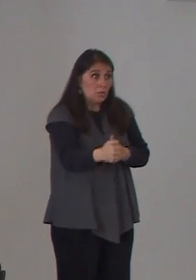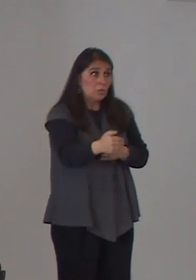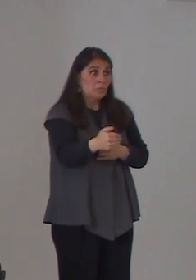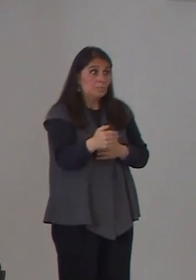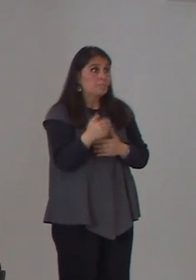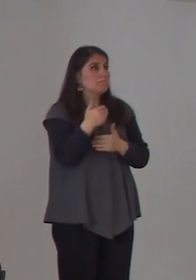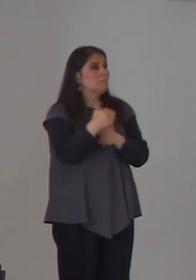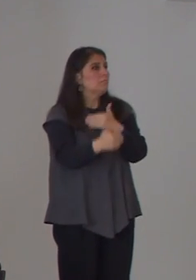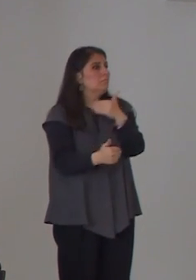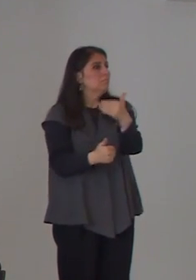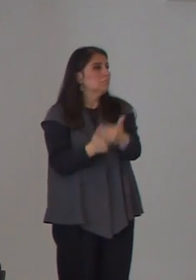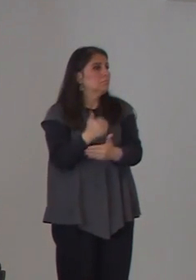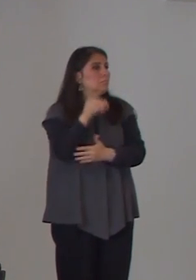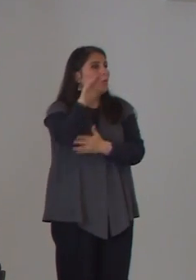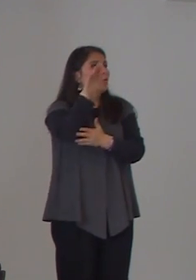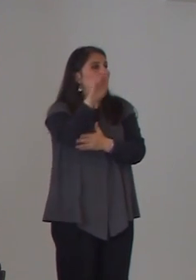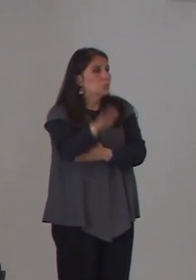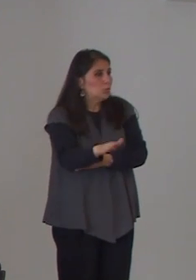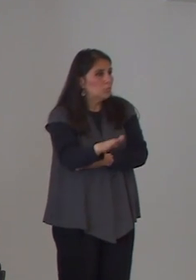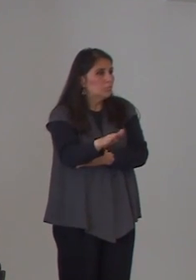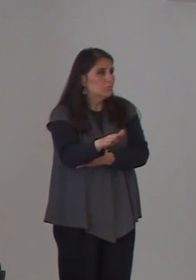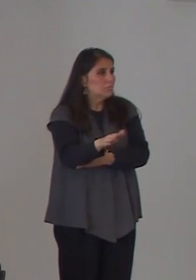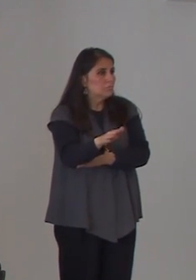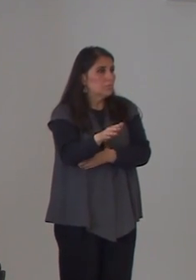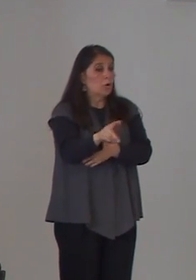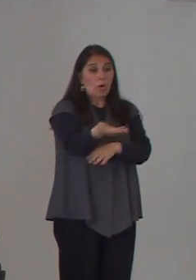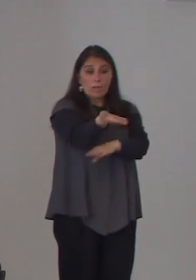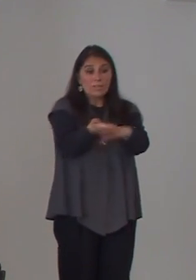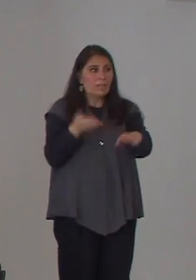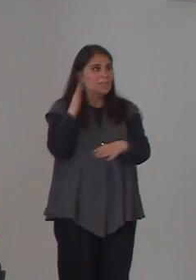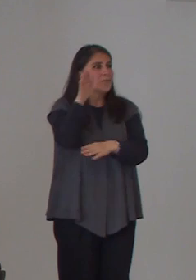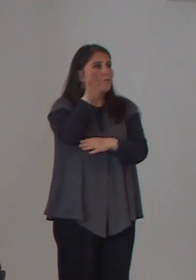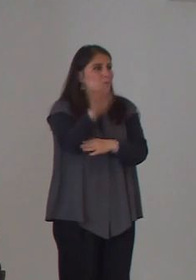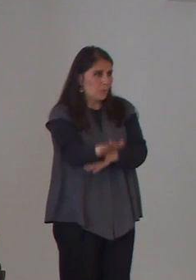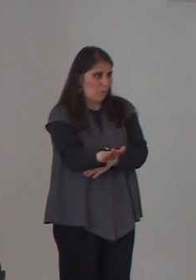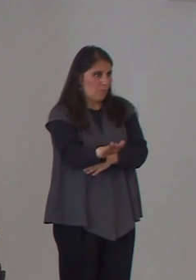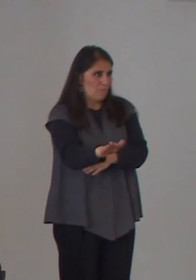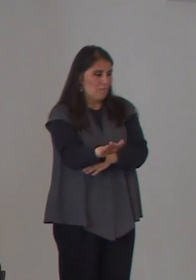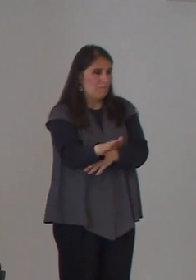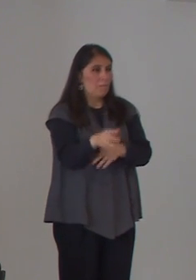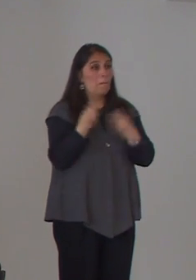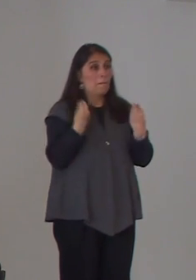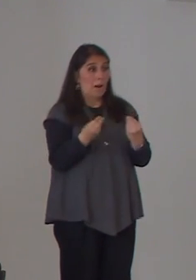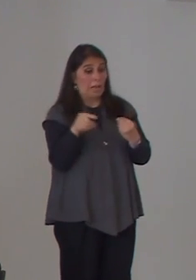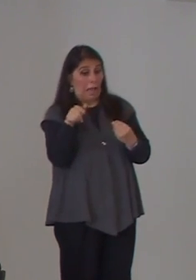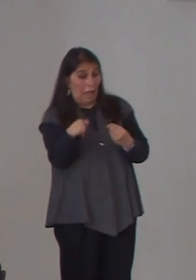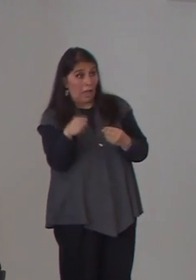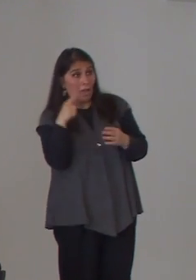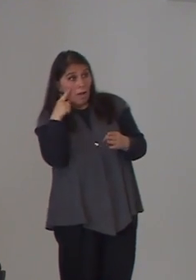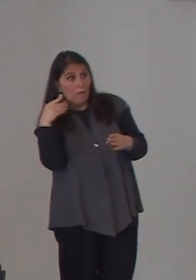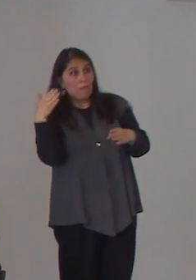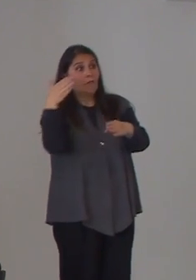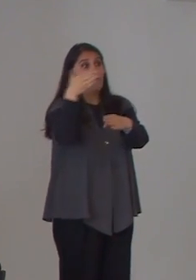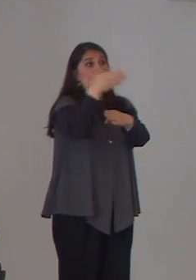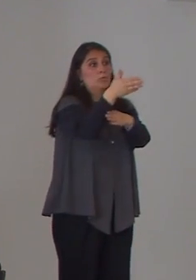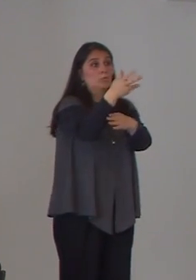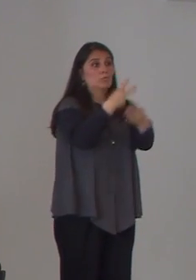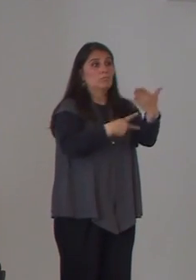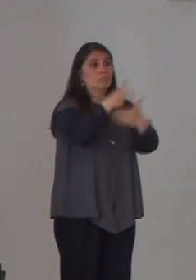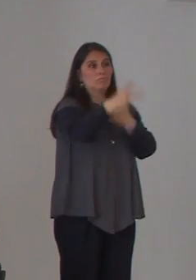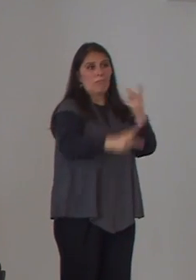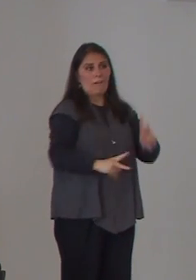que pueden dar, con las exigencias que se le pueden brindar, para que en su futuro tengan un proyecto de